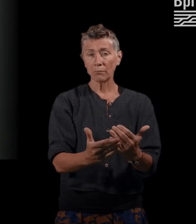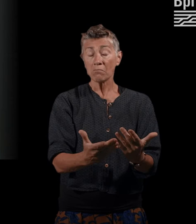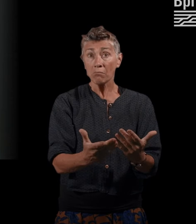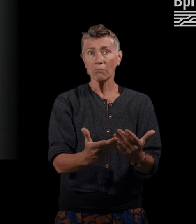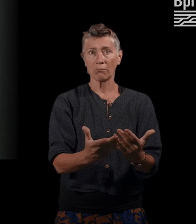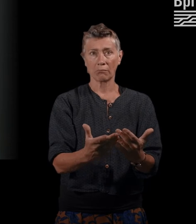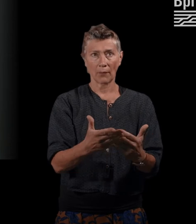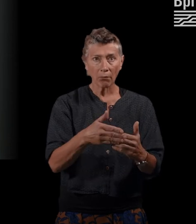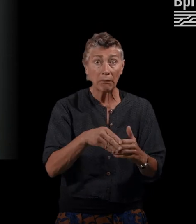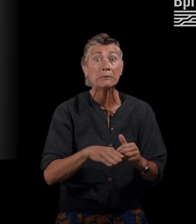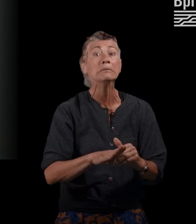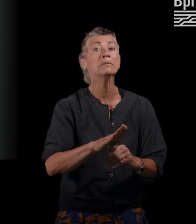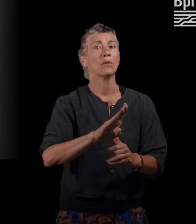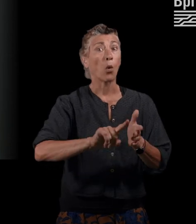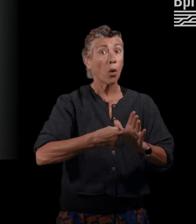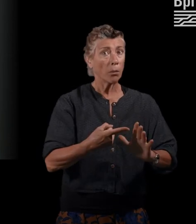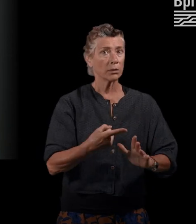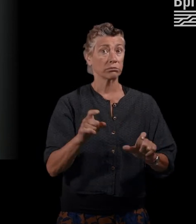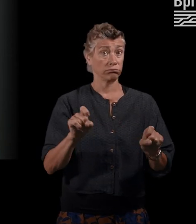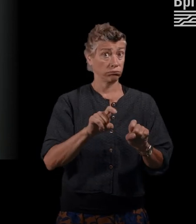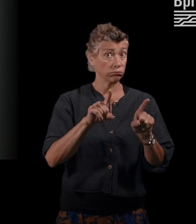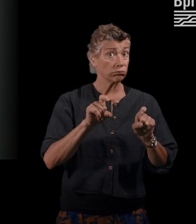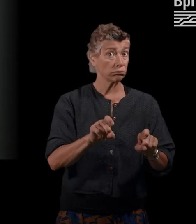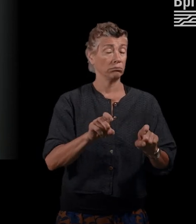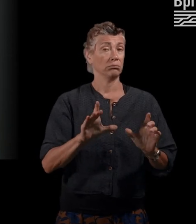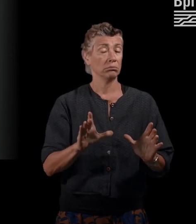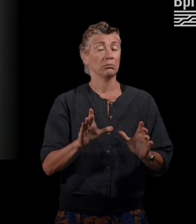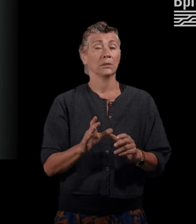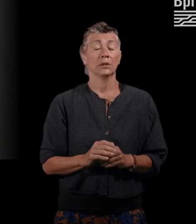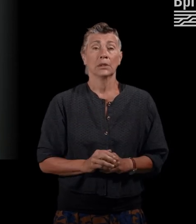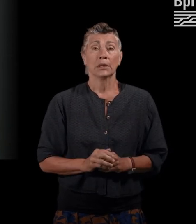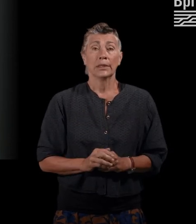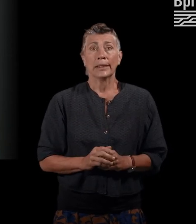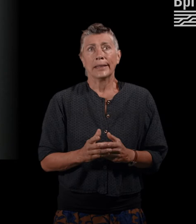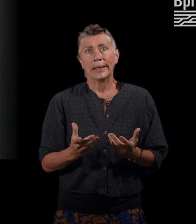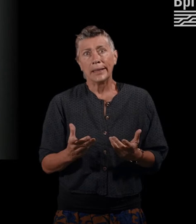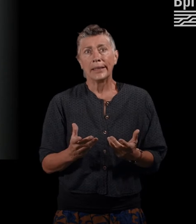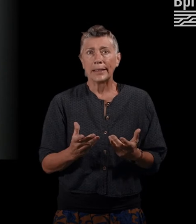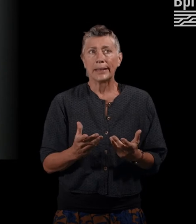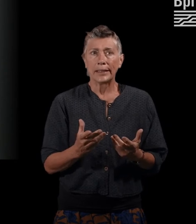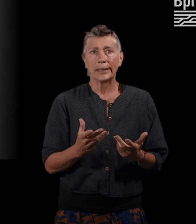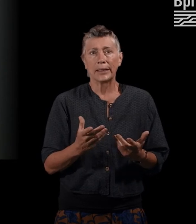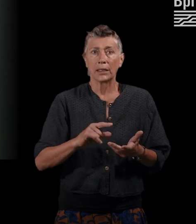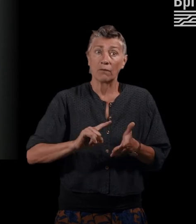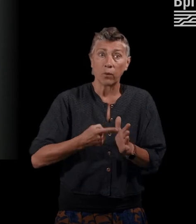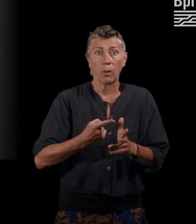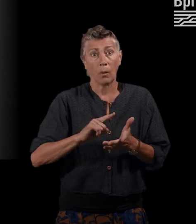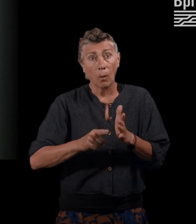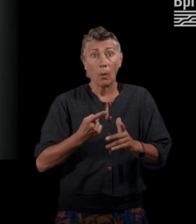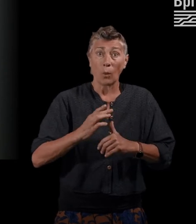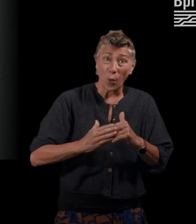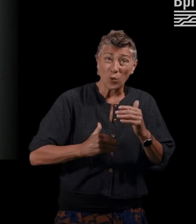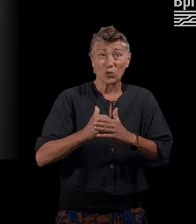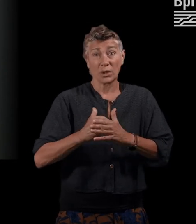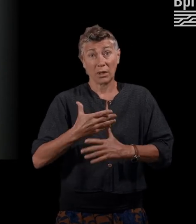dont on ne se remet pas nécessairement et surtout après lequel il faut reconstruire quelque chose de